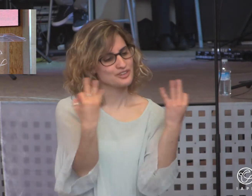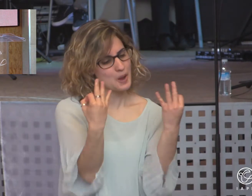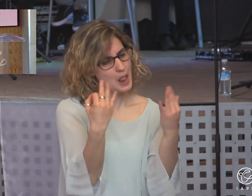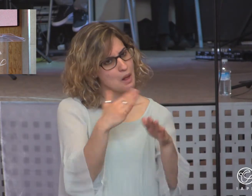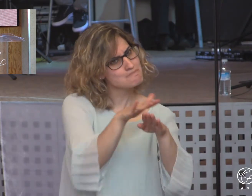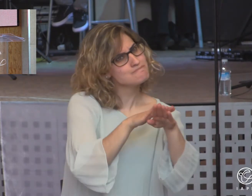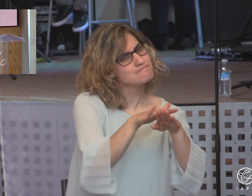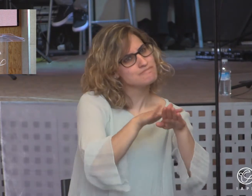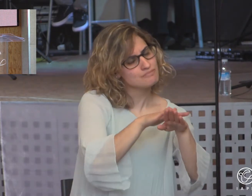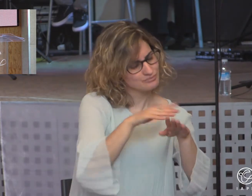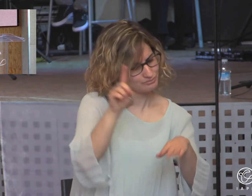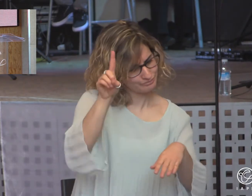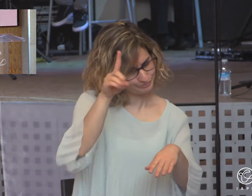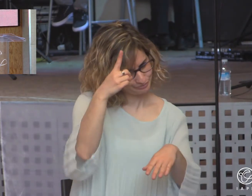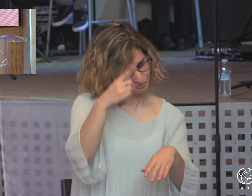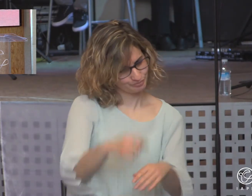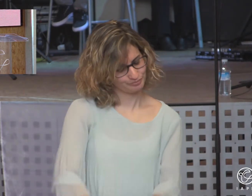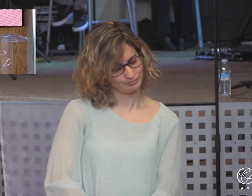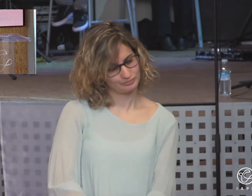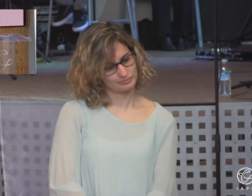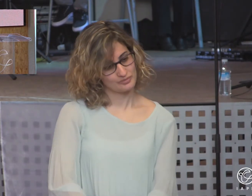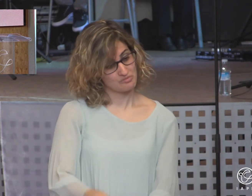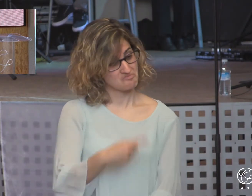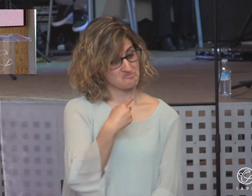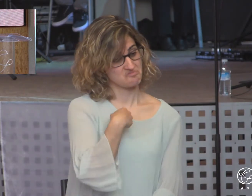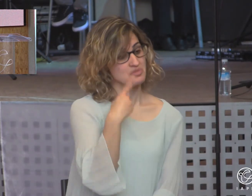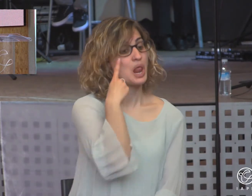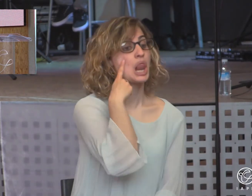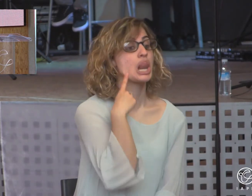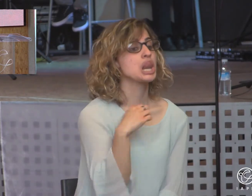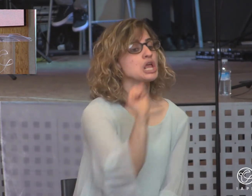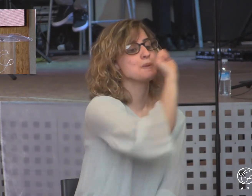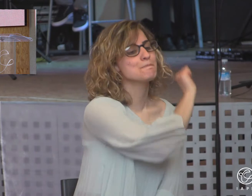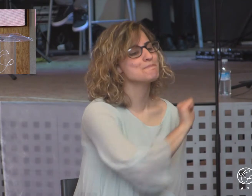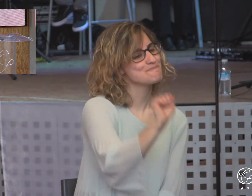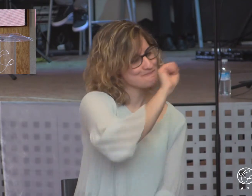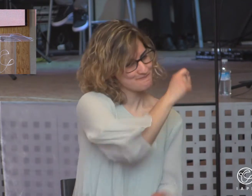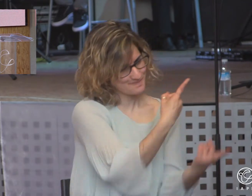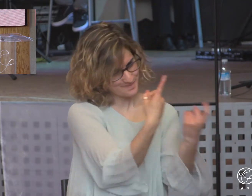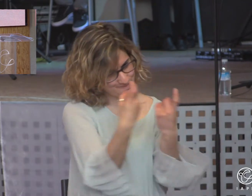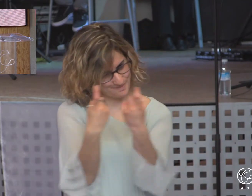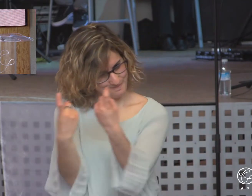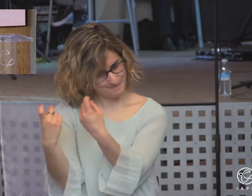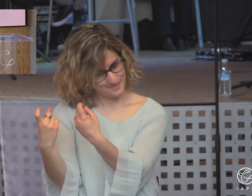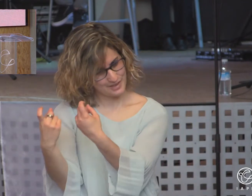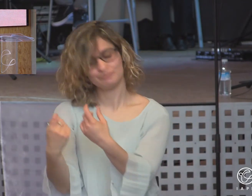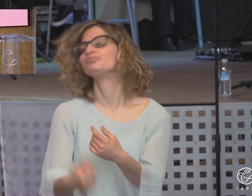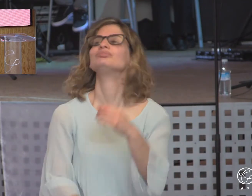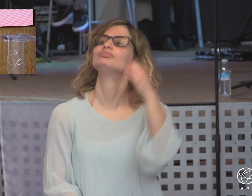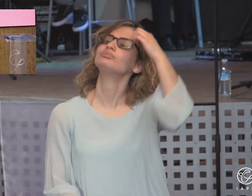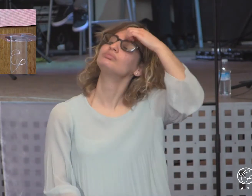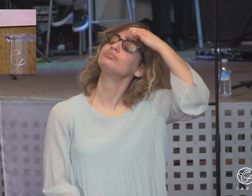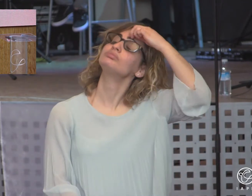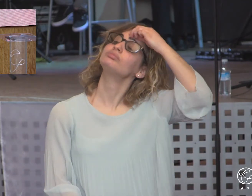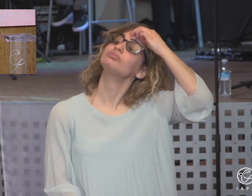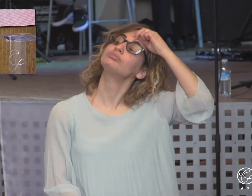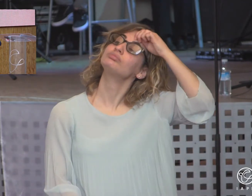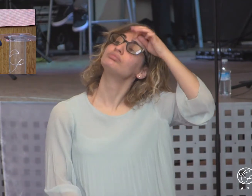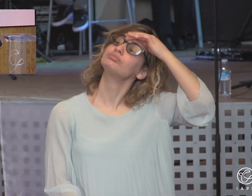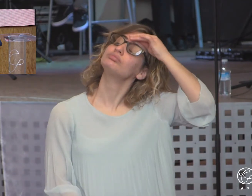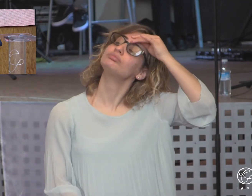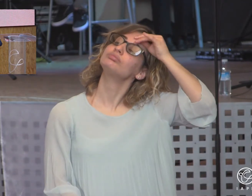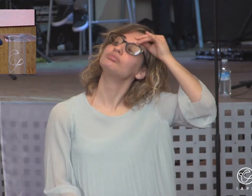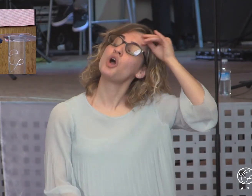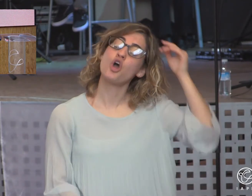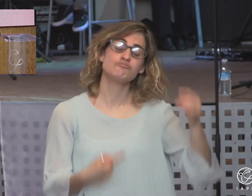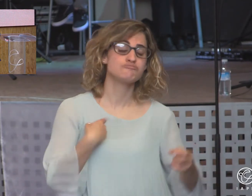perdón. Necesito que Dios limpie. Necesitamos que la casa unipersonal que somos